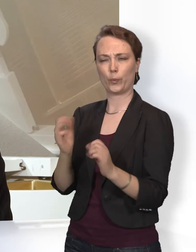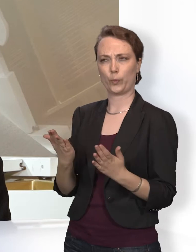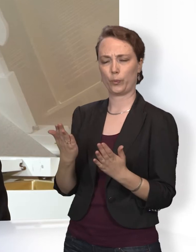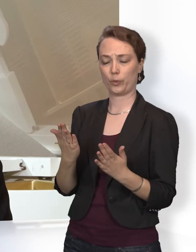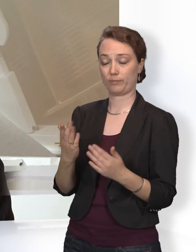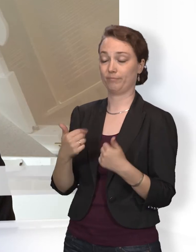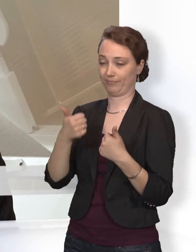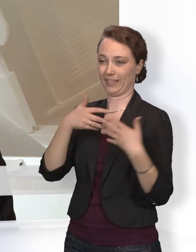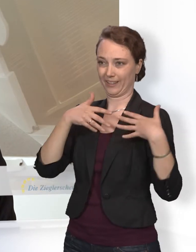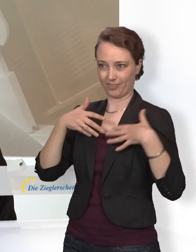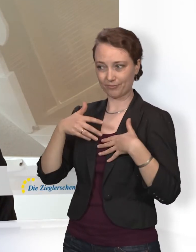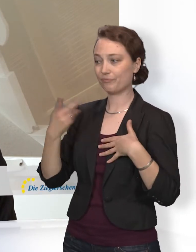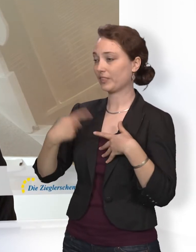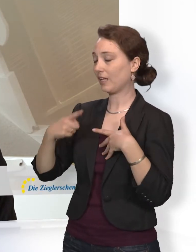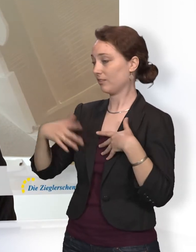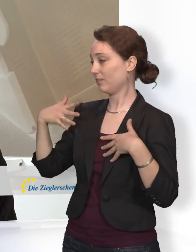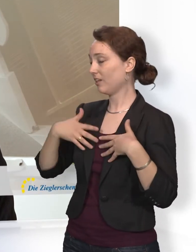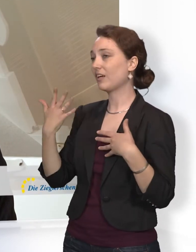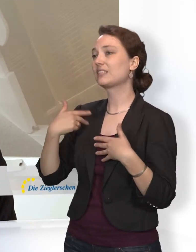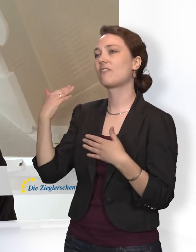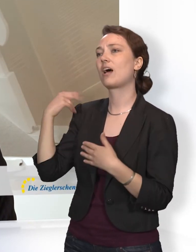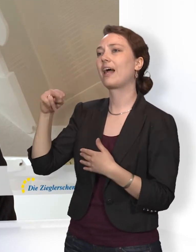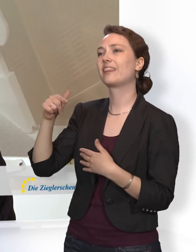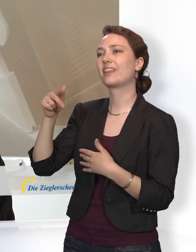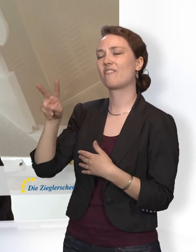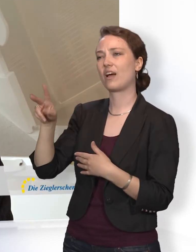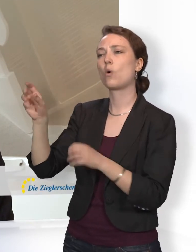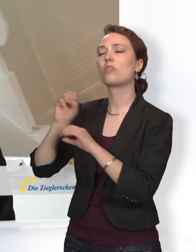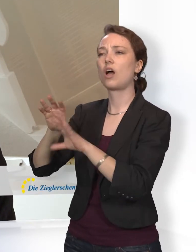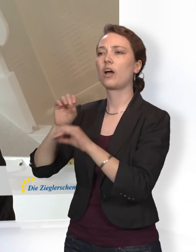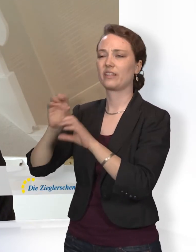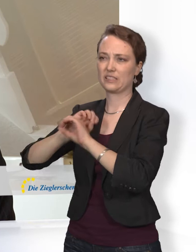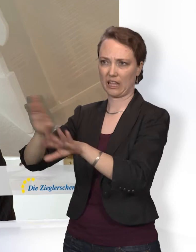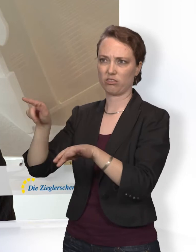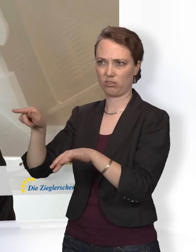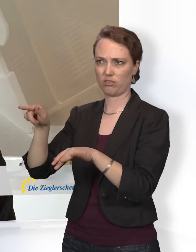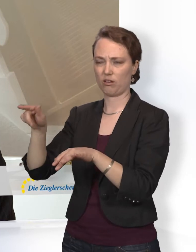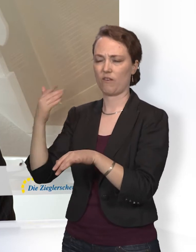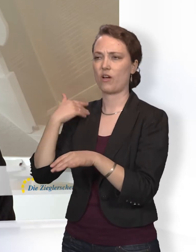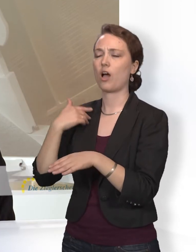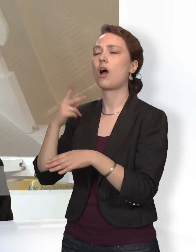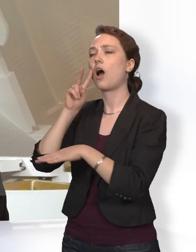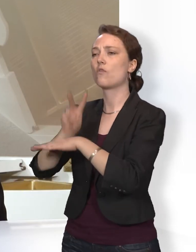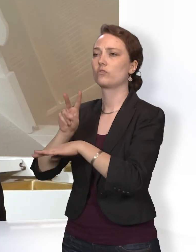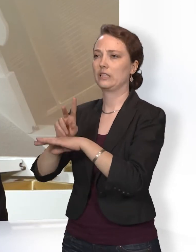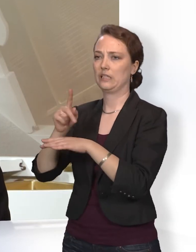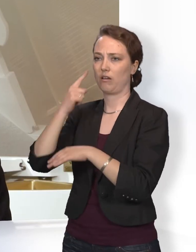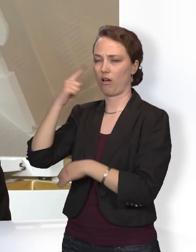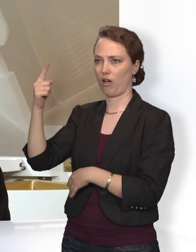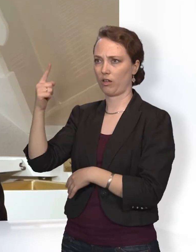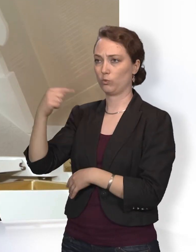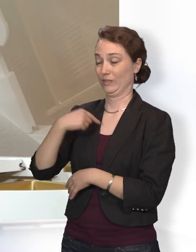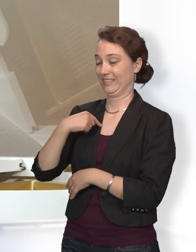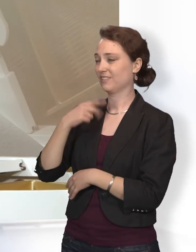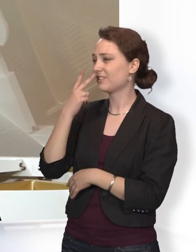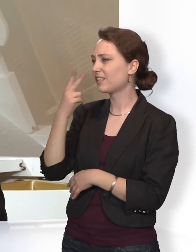damals bei NTV, dem Nachrichtenfernsehsender, im Aufsichtsrat, sah ich eben, wie die Entwicklung des Fernsehens von damals analog